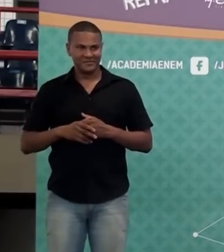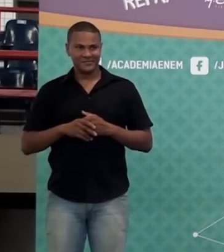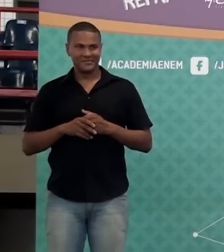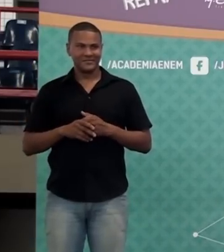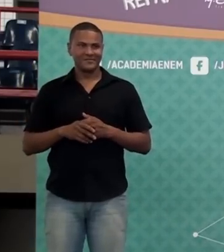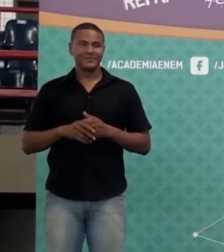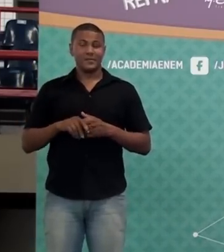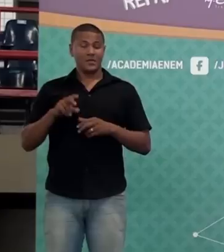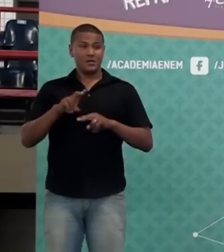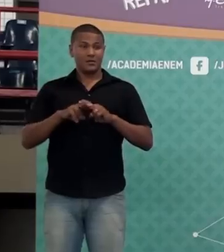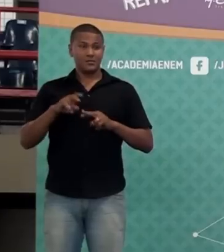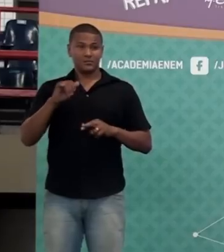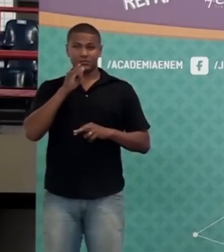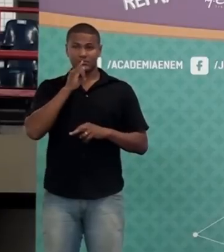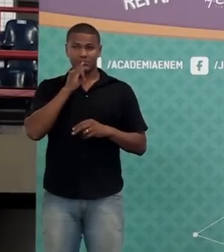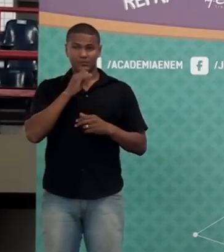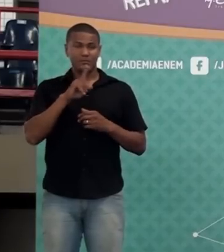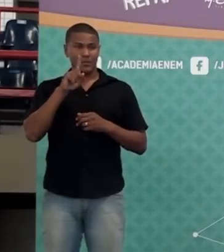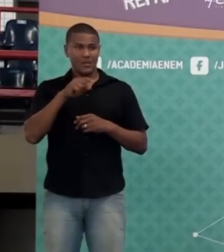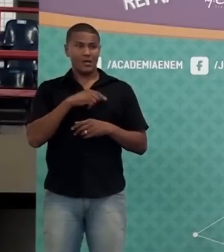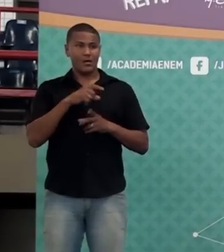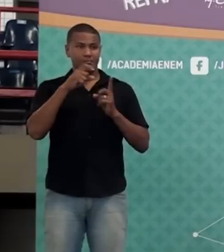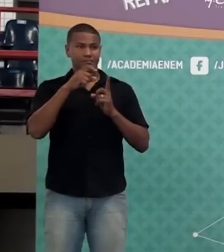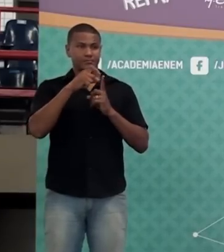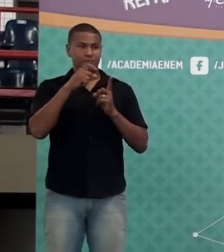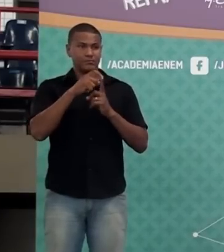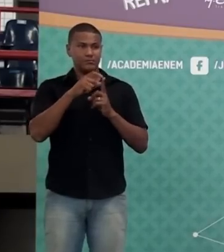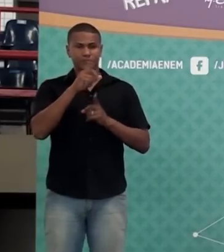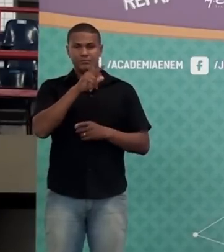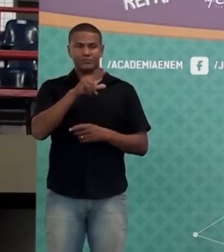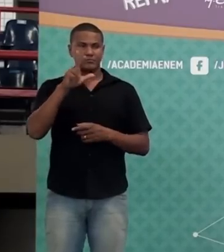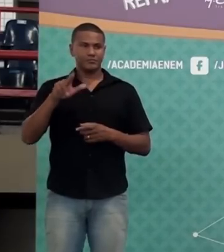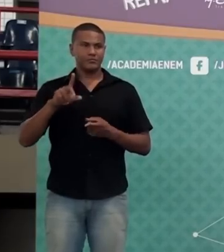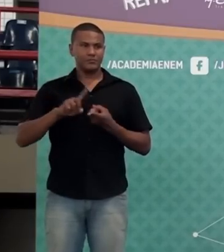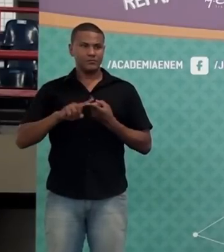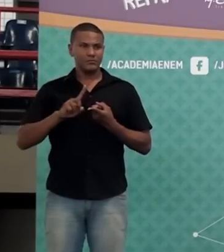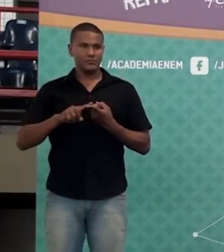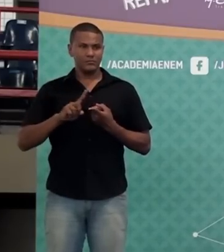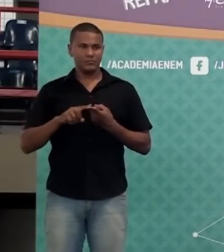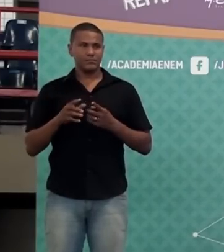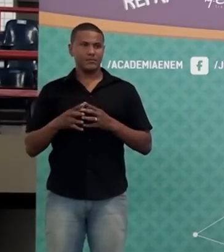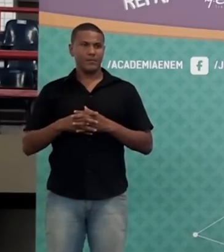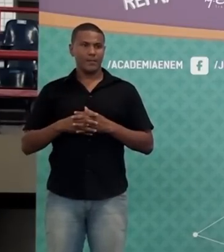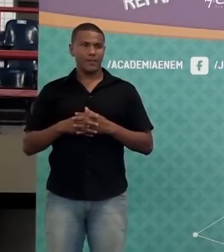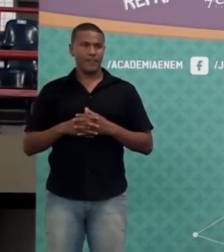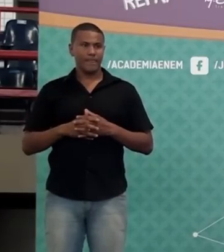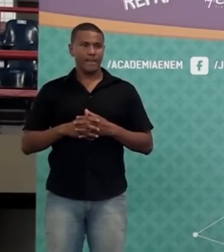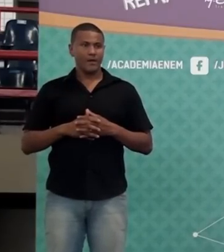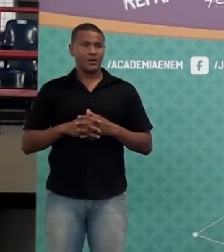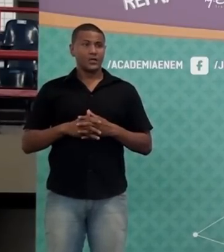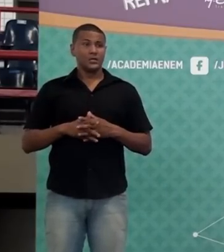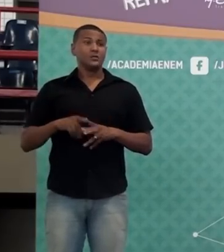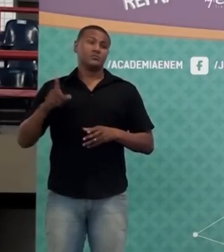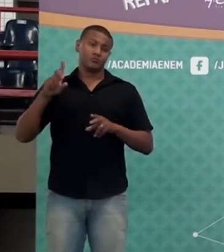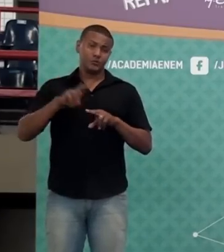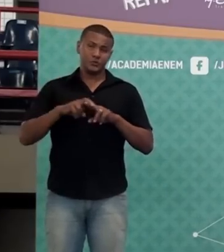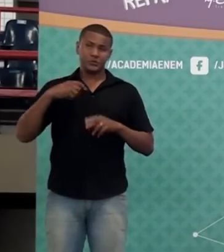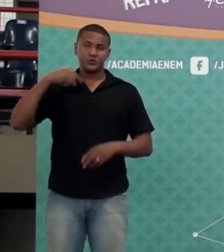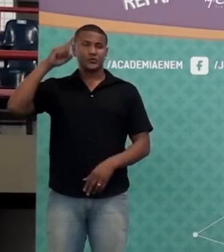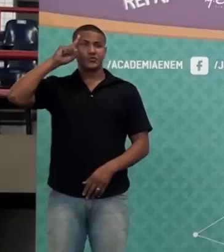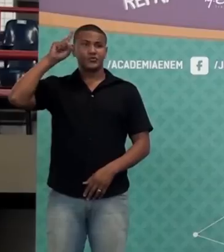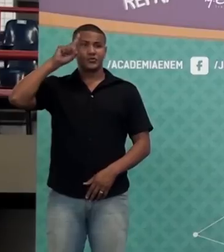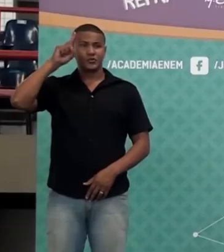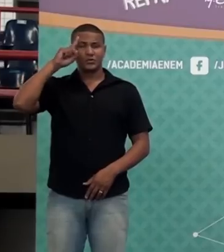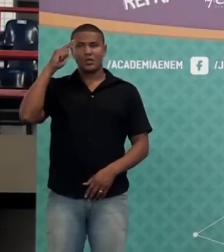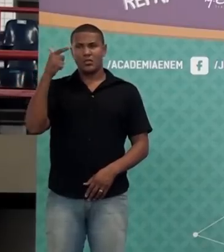a cara, também são palavras repetidas. Dia a dia, não tem crase por esse motivo, que é